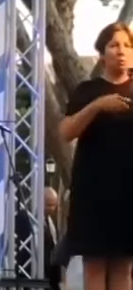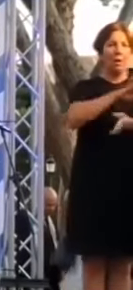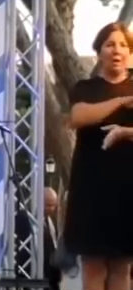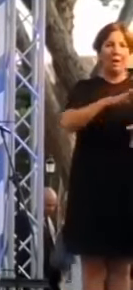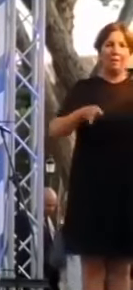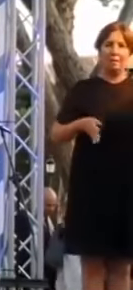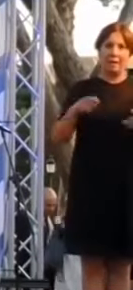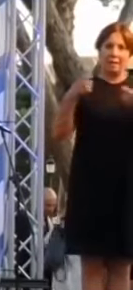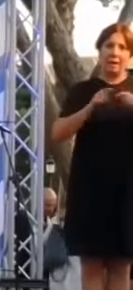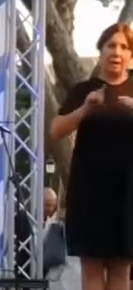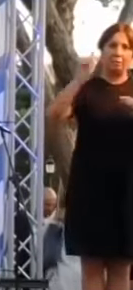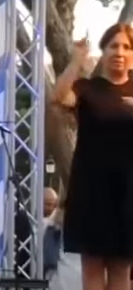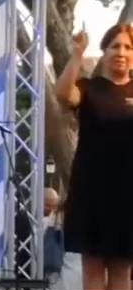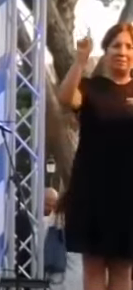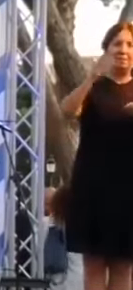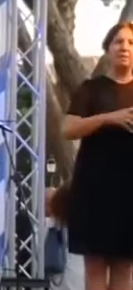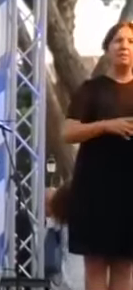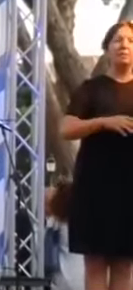2 candidati alla presidenza,